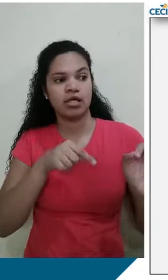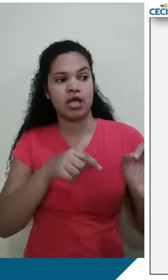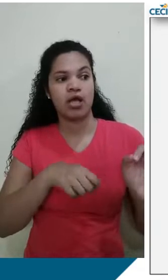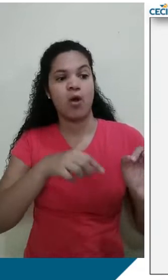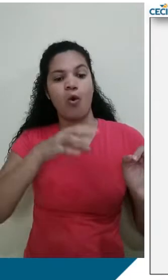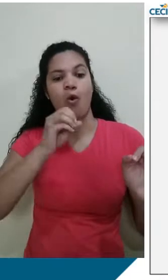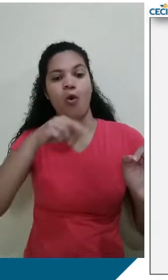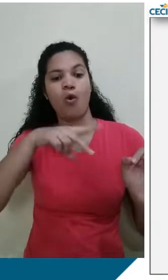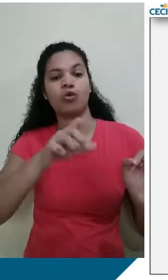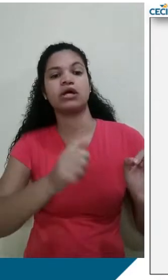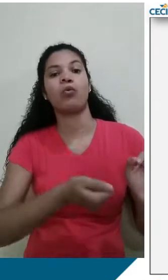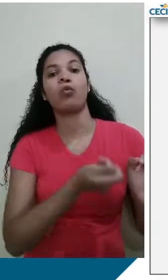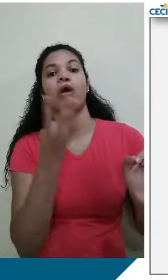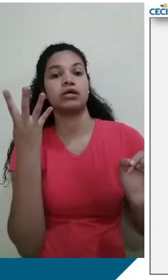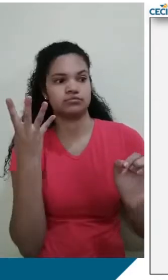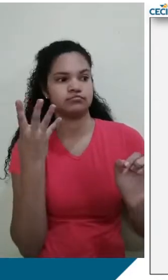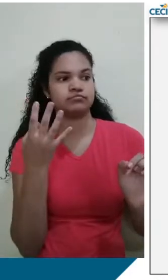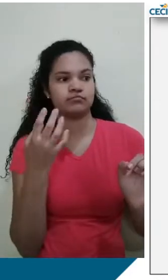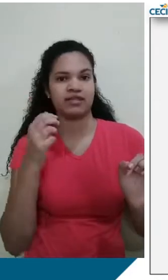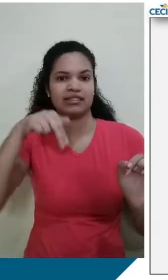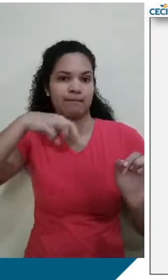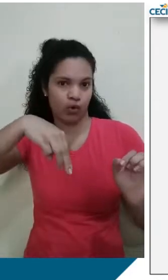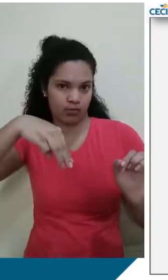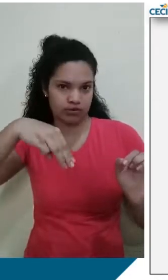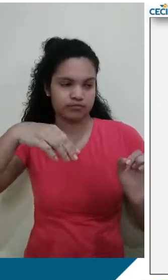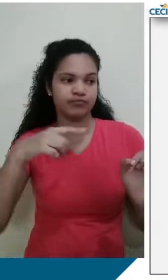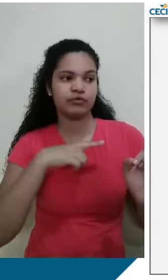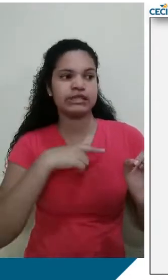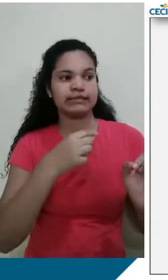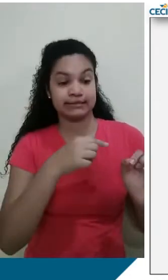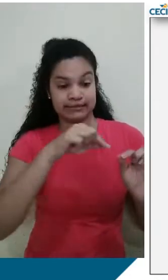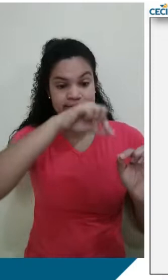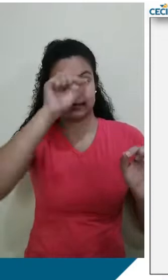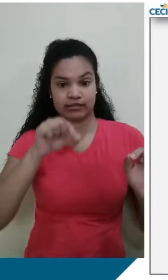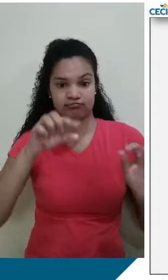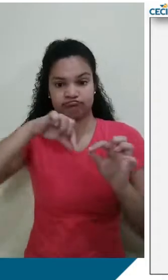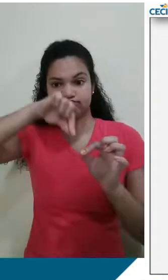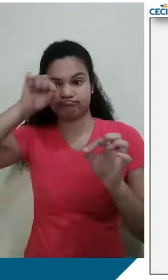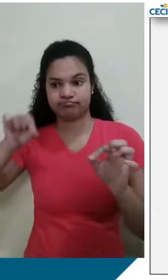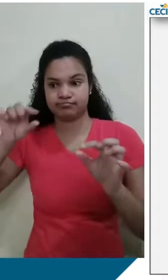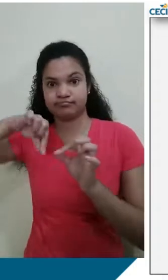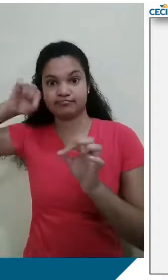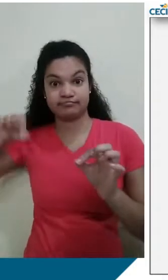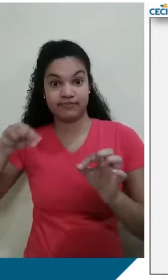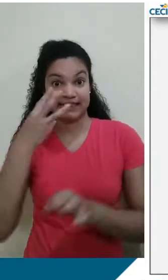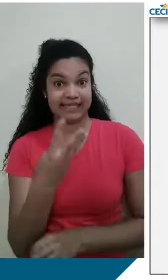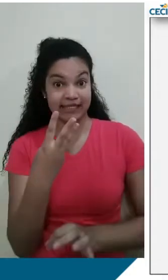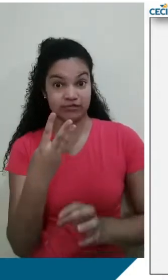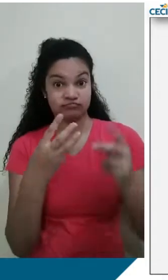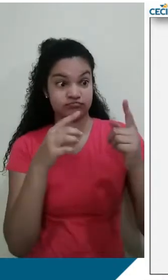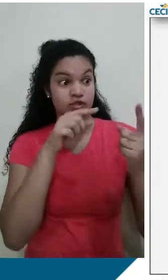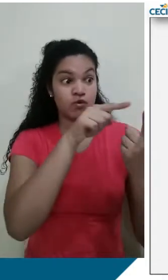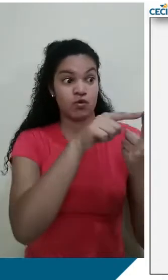em nanômetros. E aí são apresentadas 3 curvas, uma para cada pigmento. A curva de linha